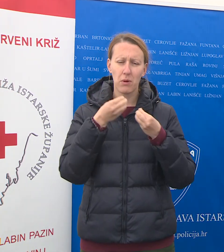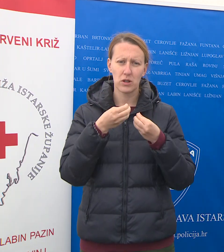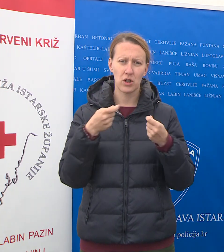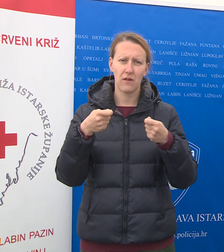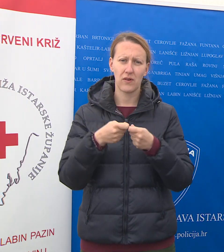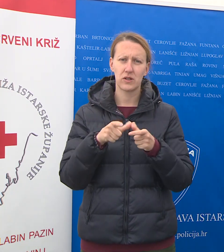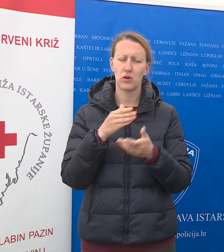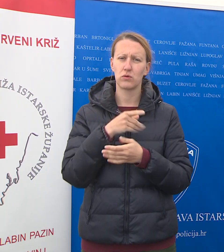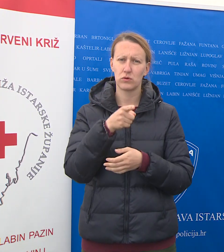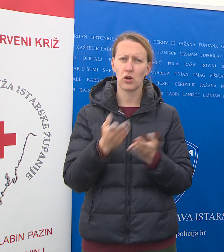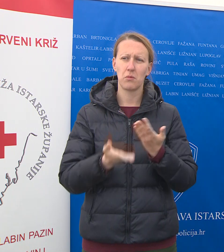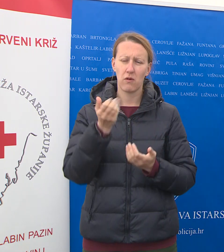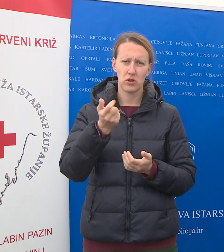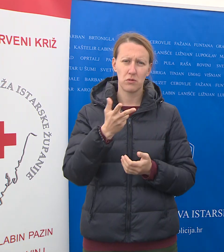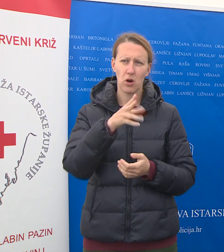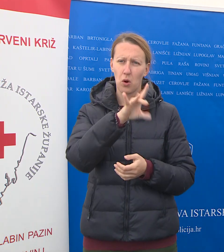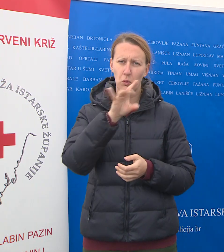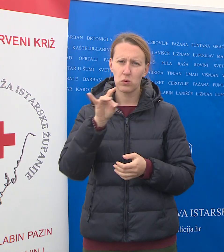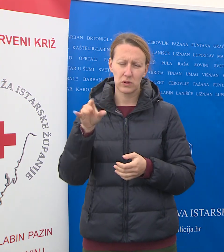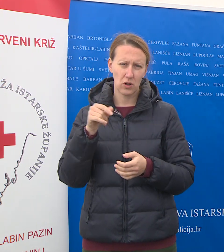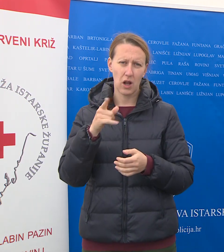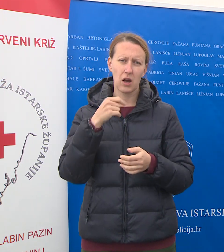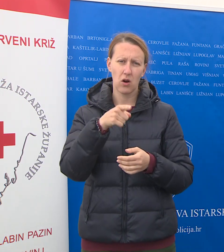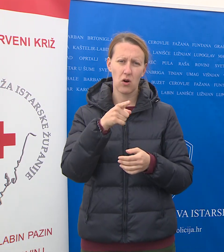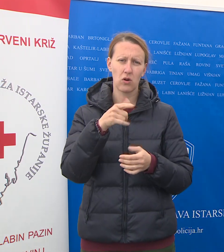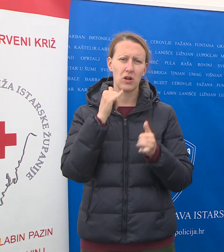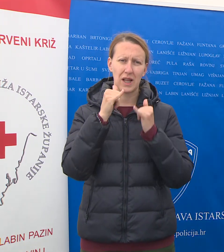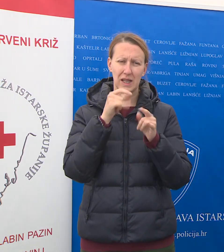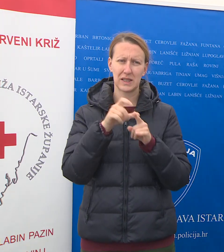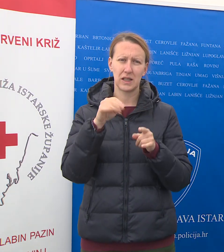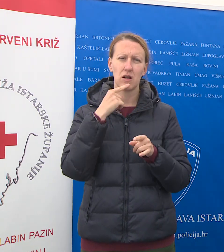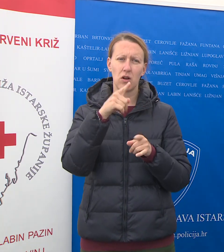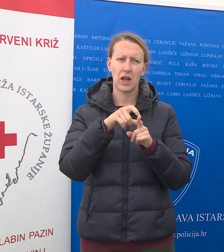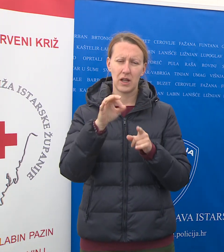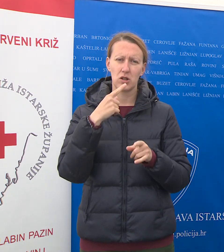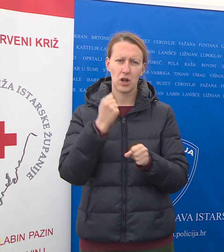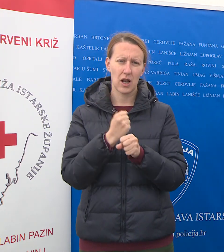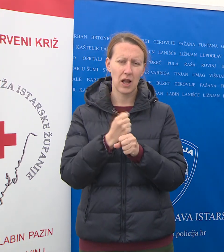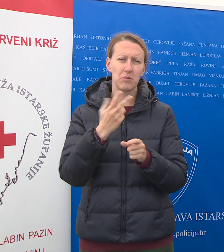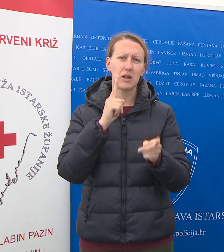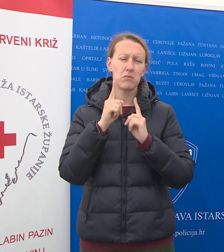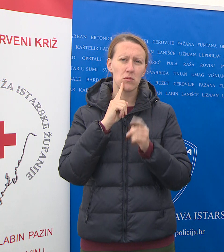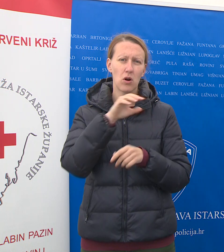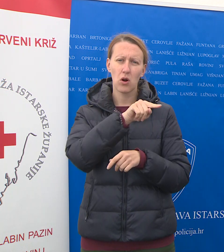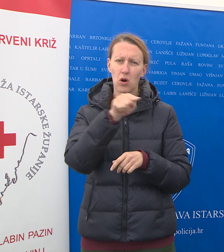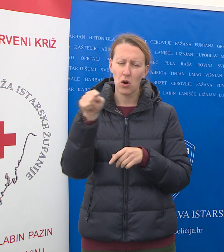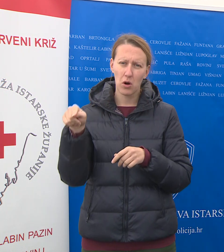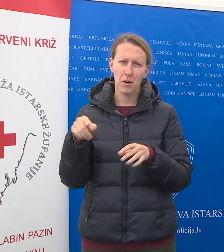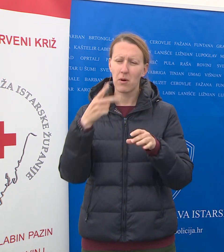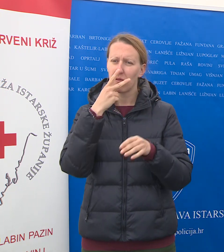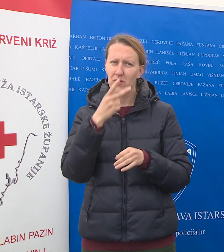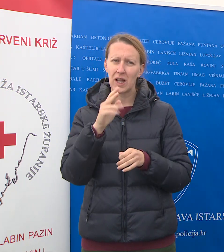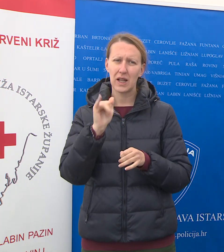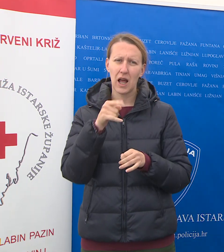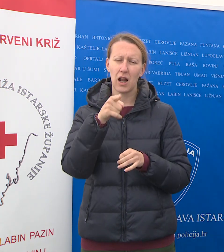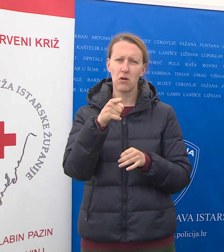se toga tiče, povećani broj uzoraka ide pogotovo onog terenskog dijela, to je onaj dio što radimo gdje pokušavamo vidjeti